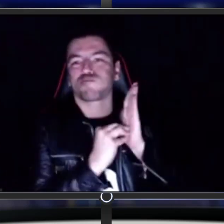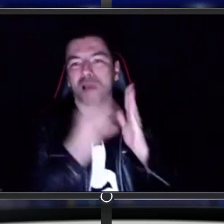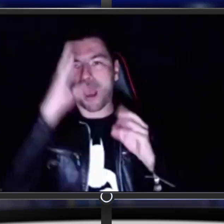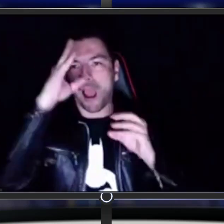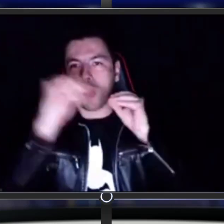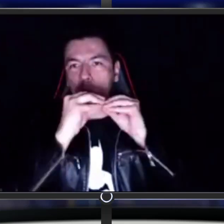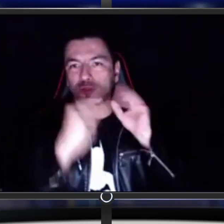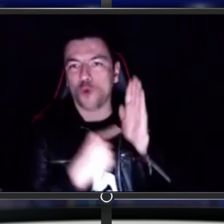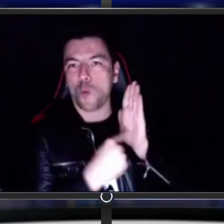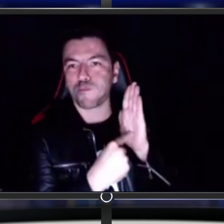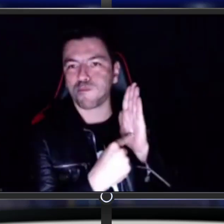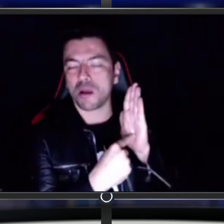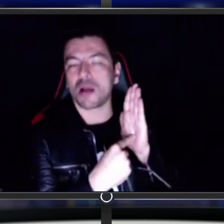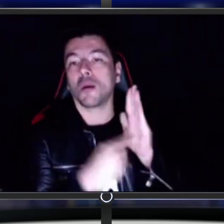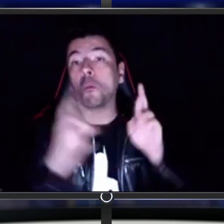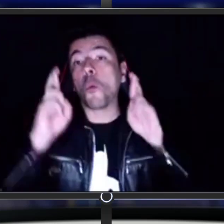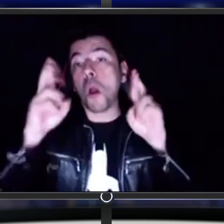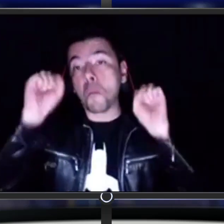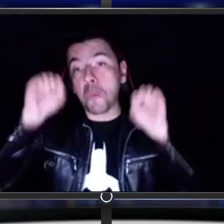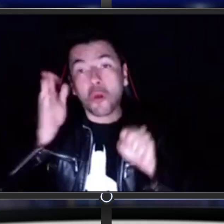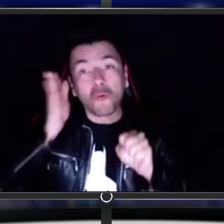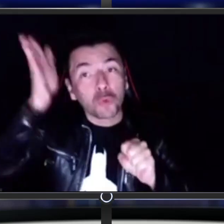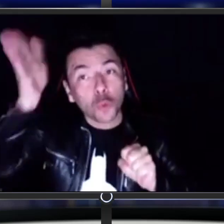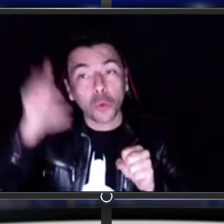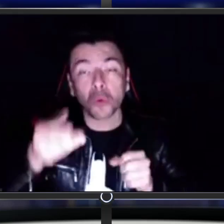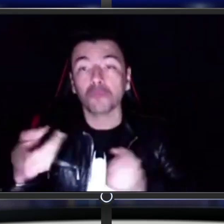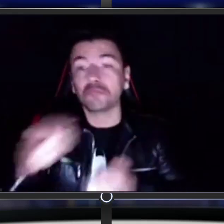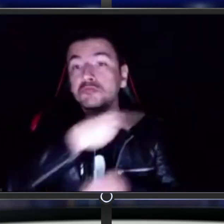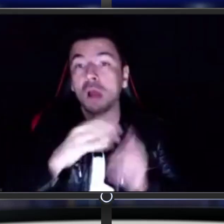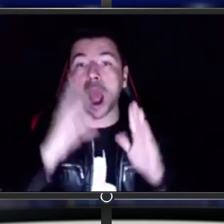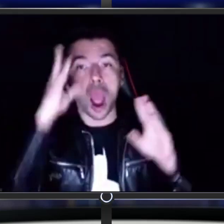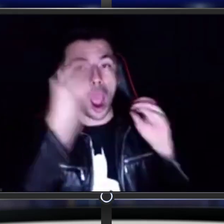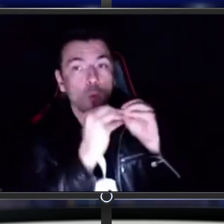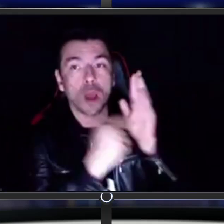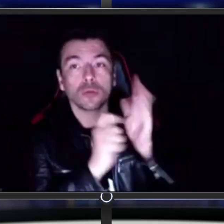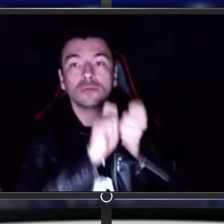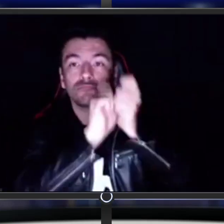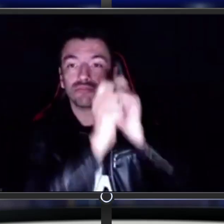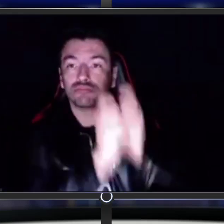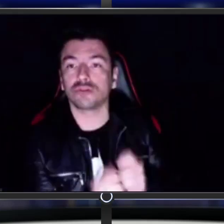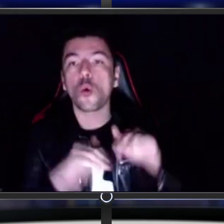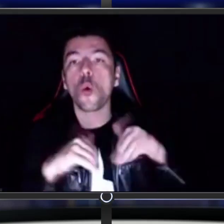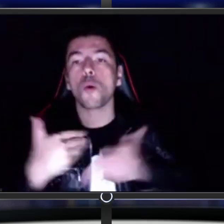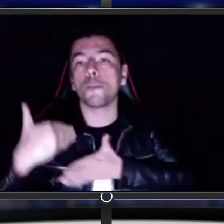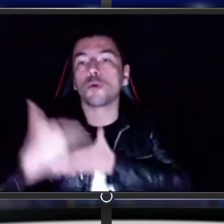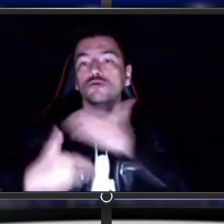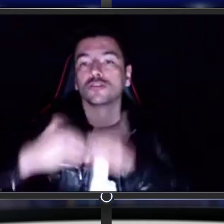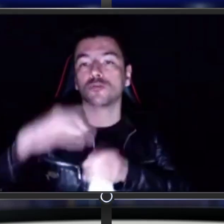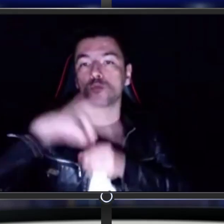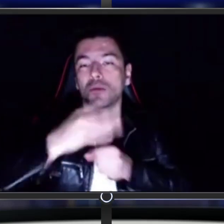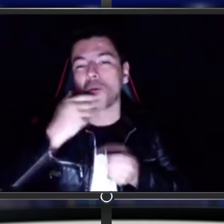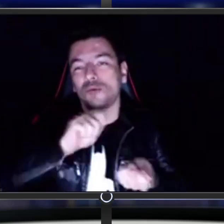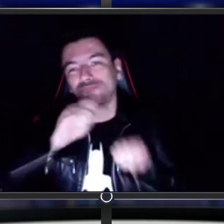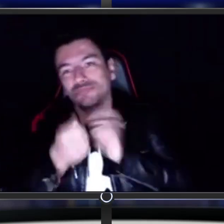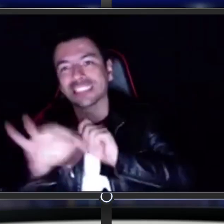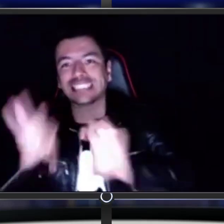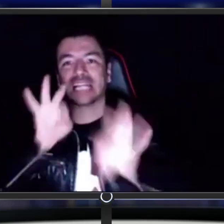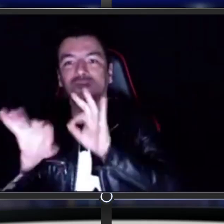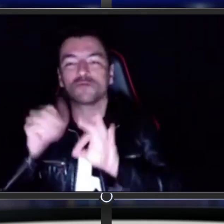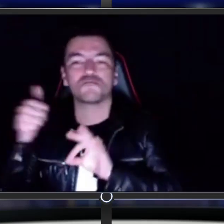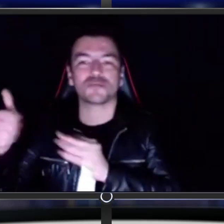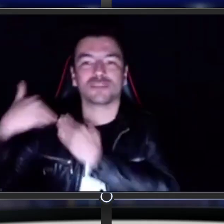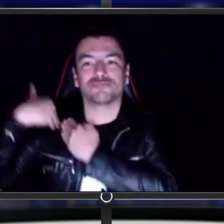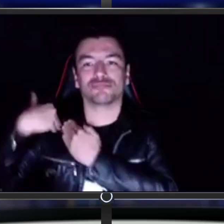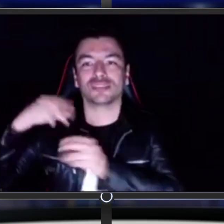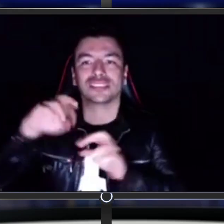allí. Entonces, que de la misma manera, cuando se vaya a hacer las elecciones y en la selección de los perfiles de los